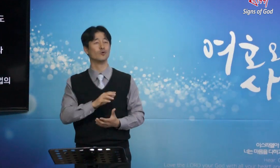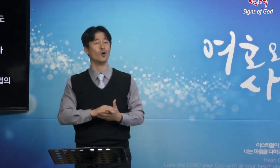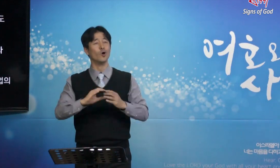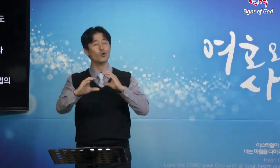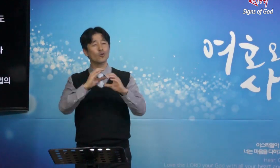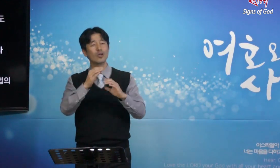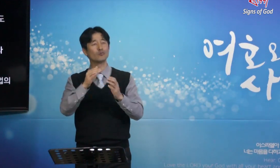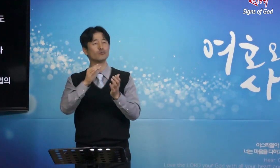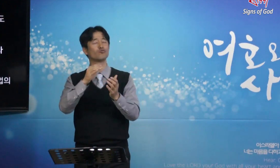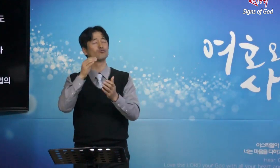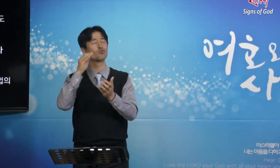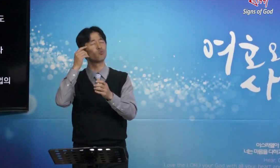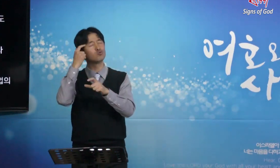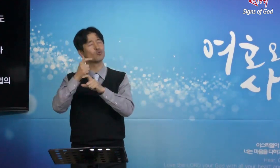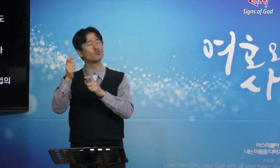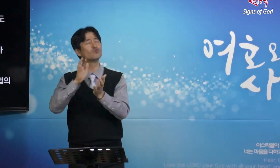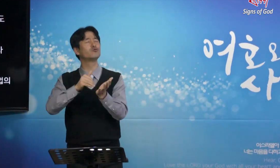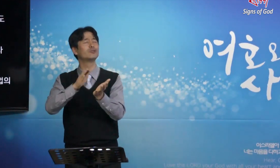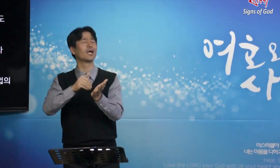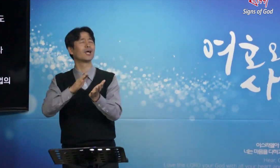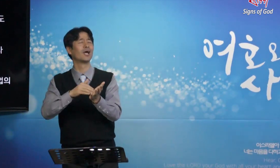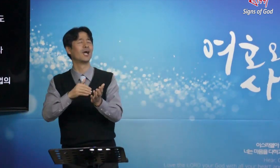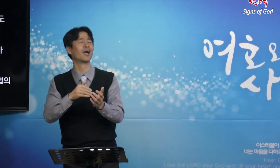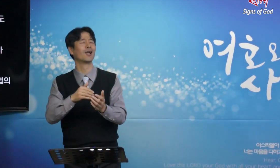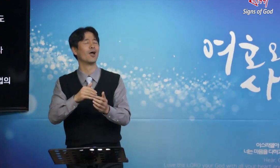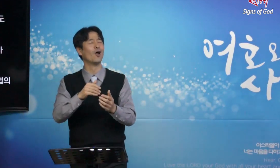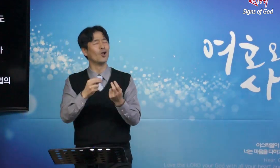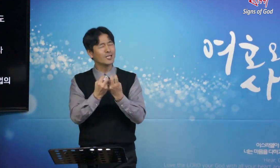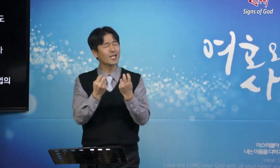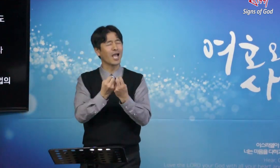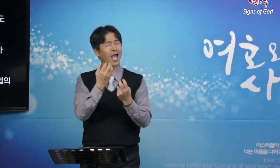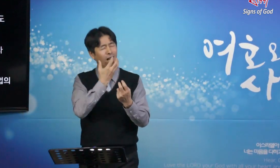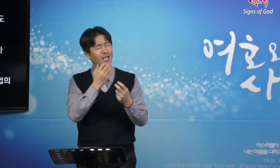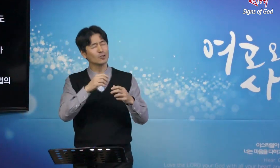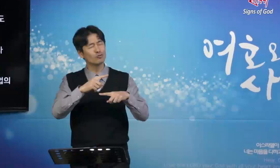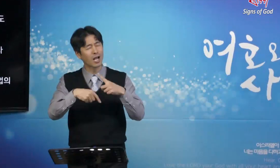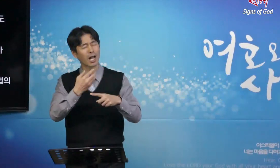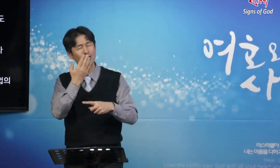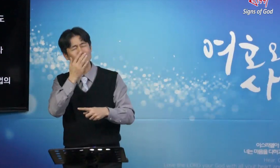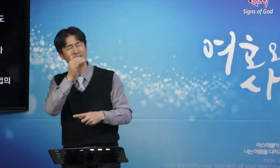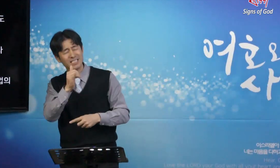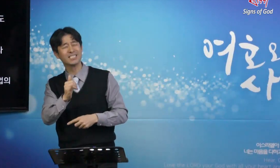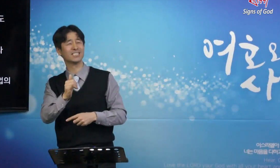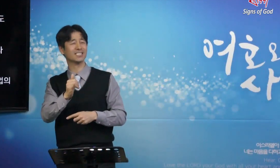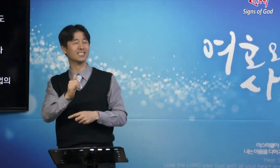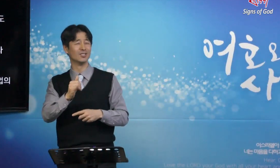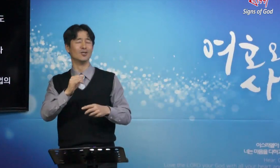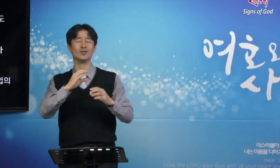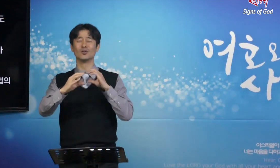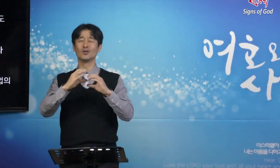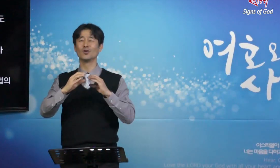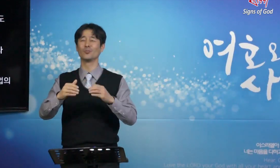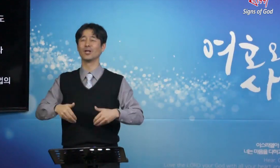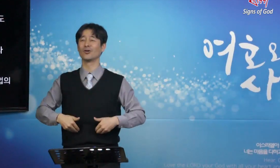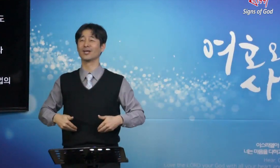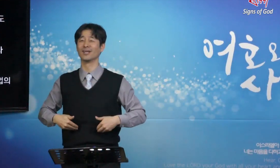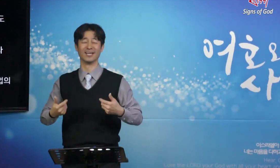물론 소통의 문제가 있습니다. 어떻게 청인들이 수화를 할 수